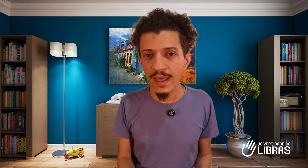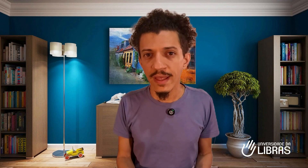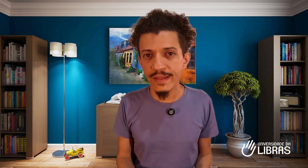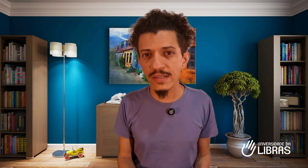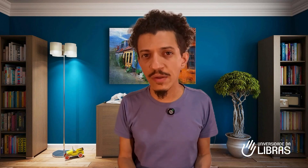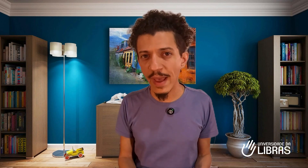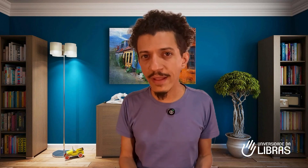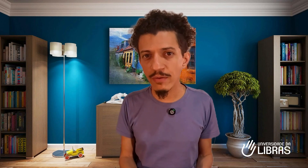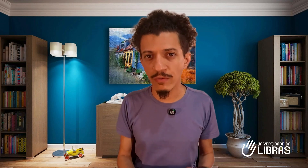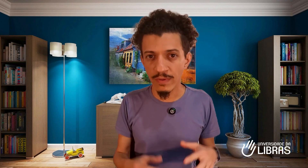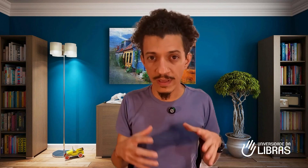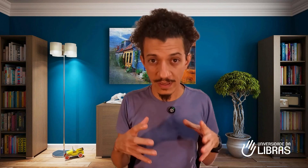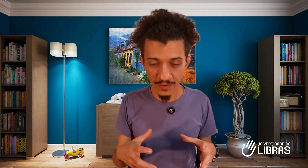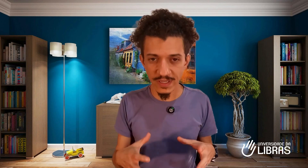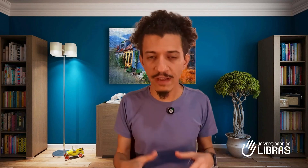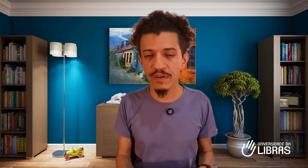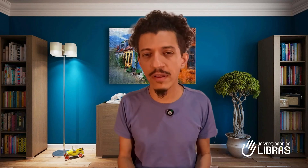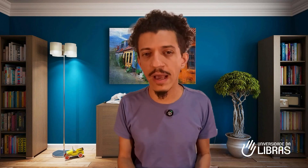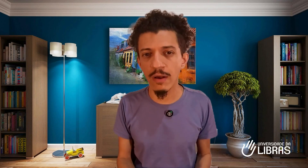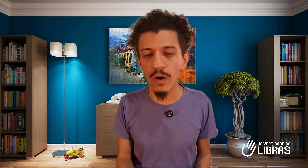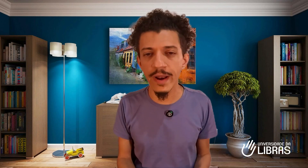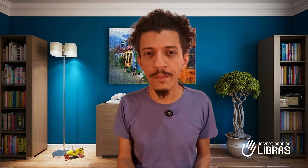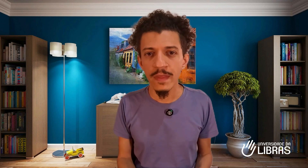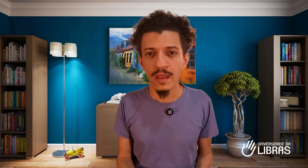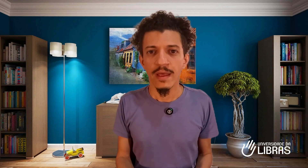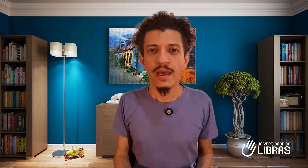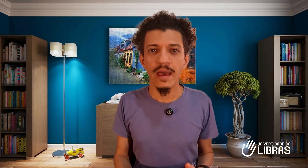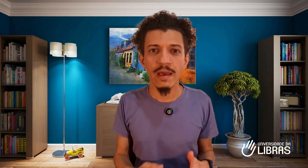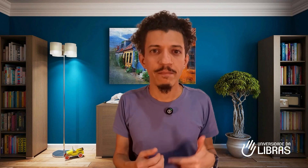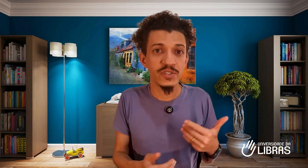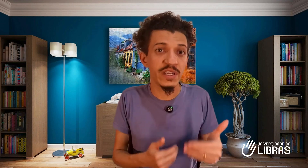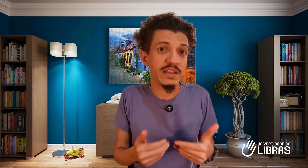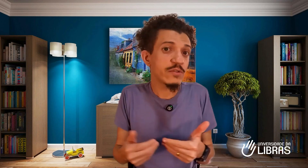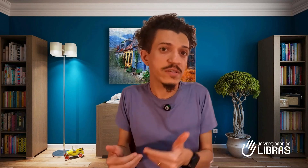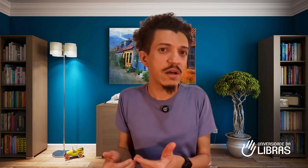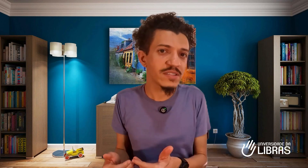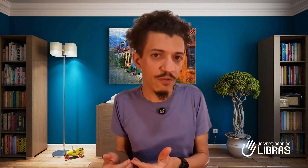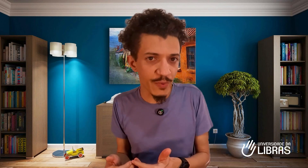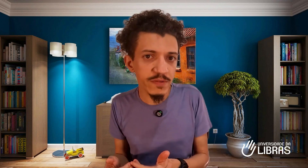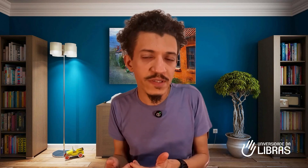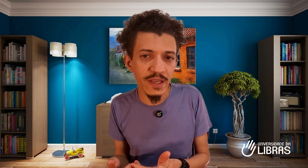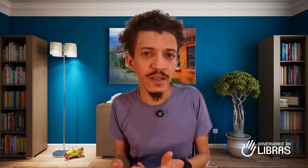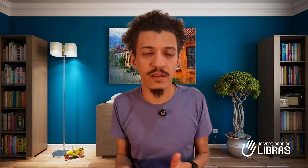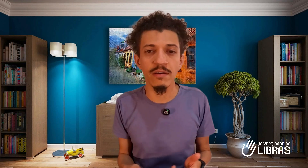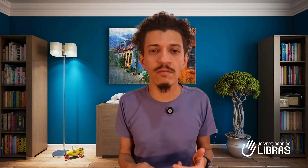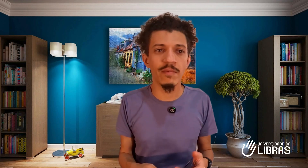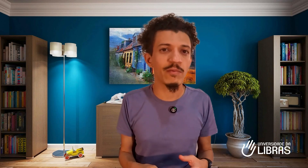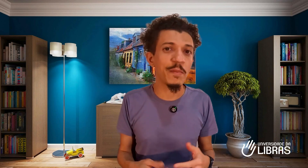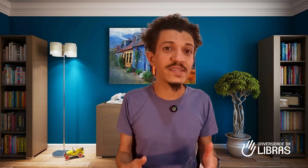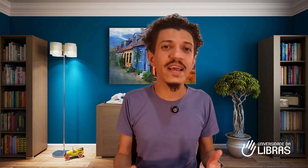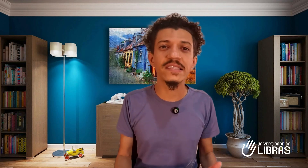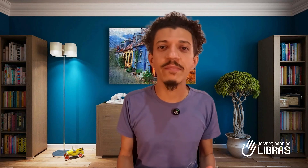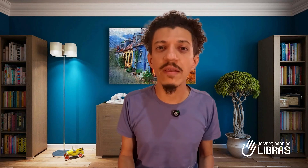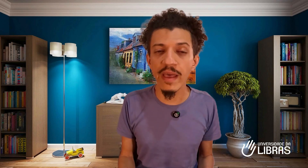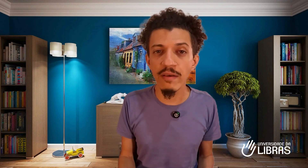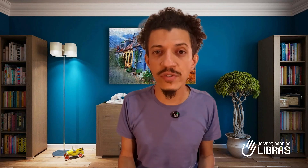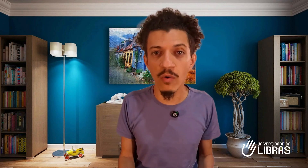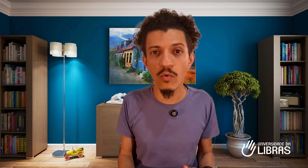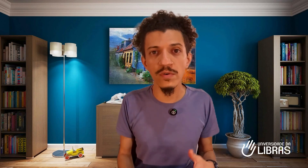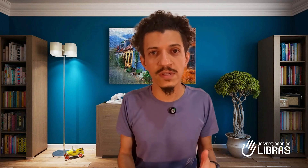desse método que você está vendo aqui agora, nem todas as aulas estavam prontas ainda, então comecei a receber e-mails de alguns